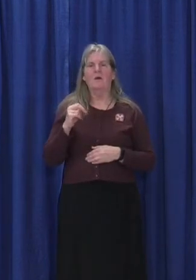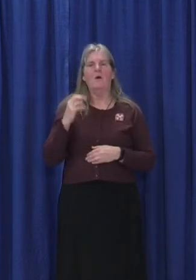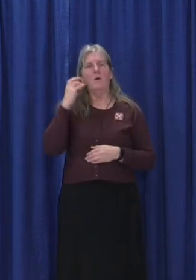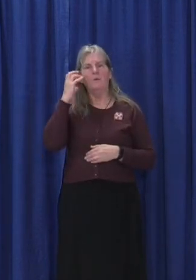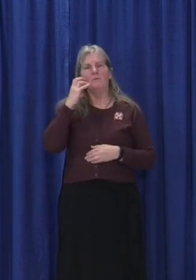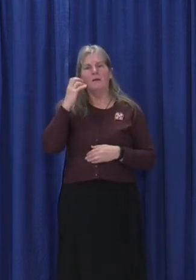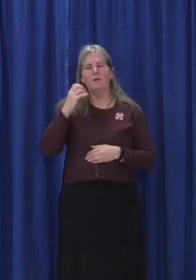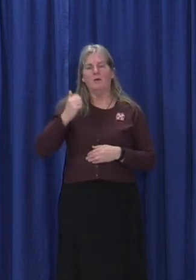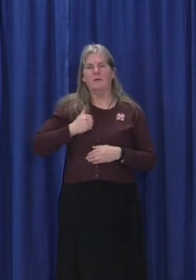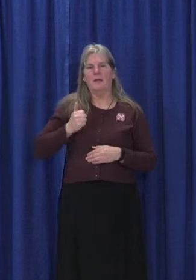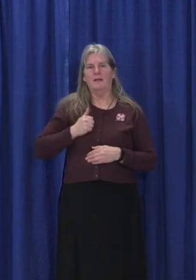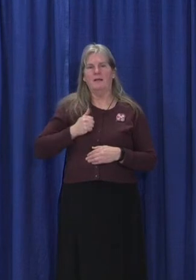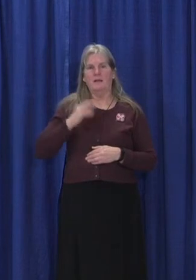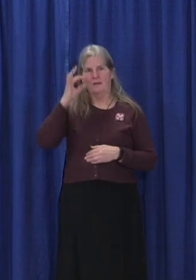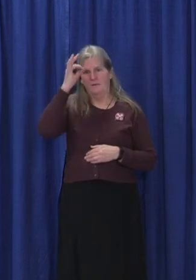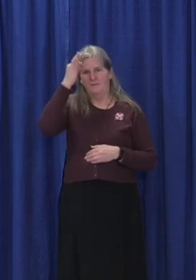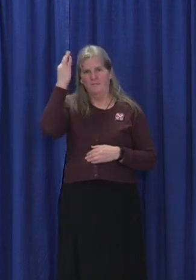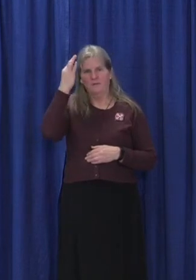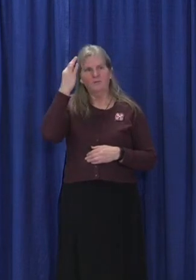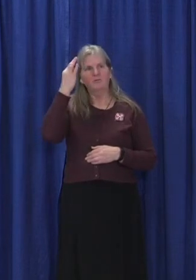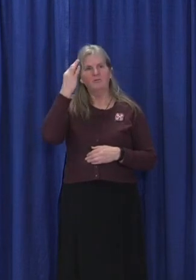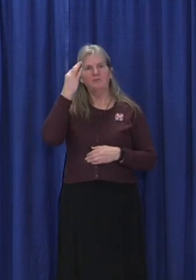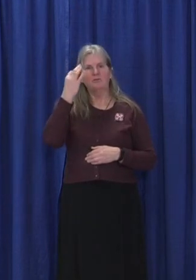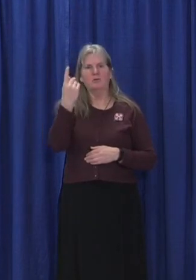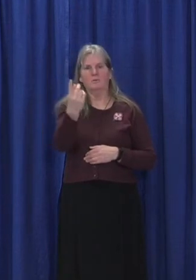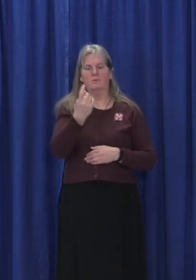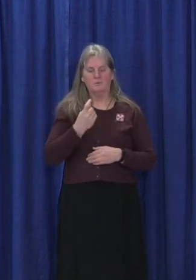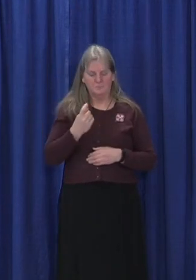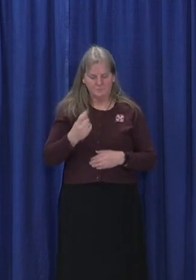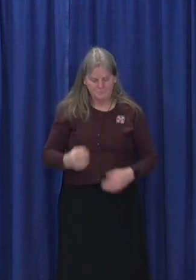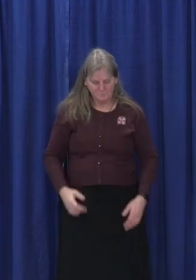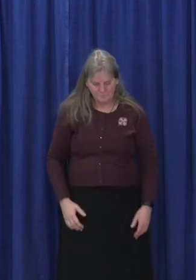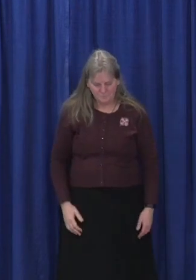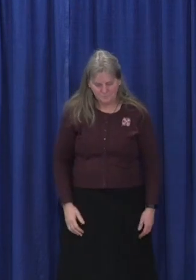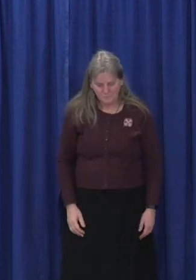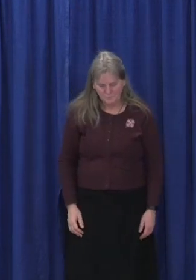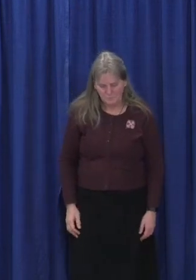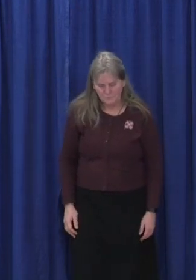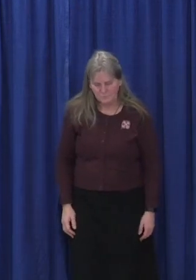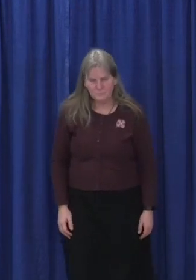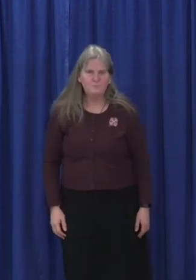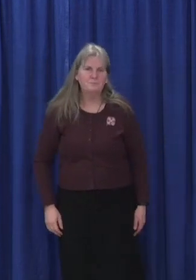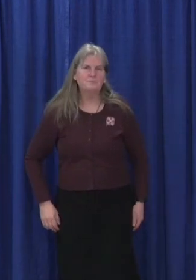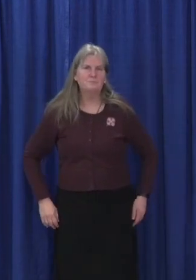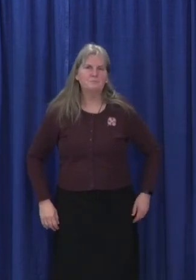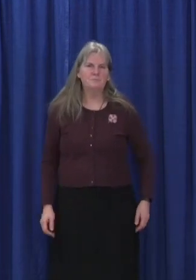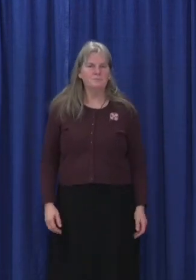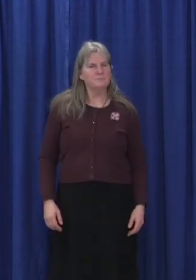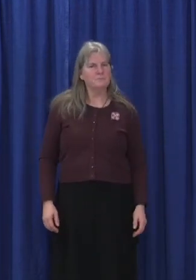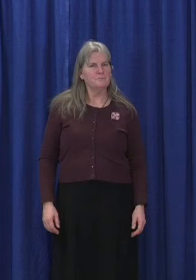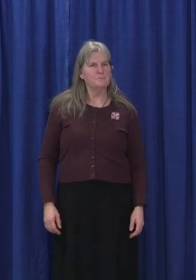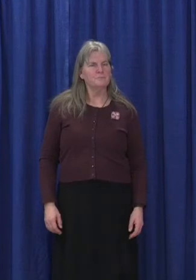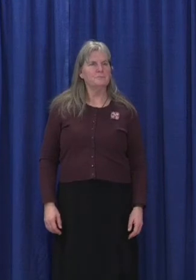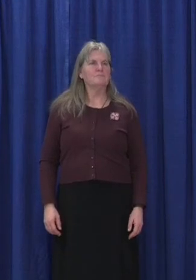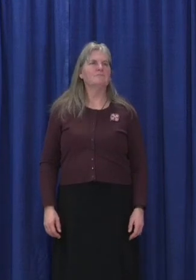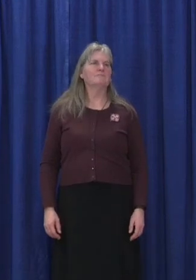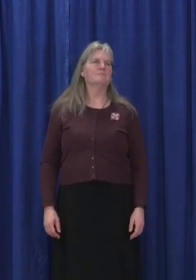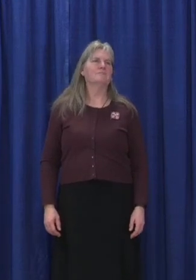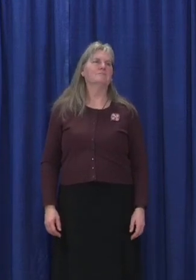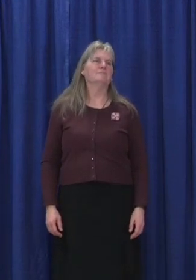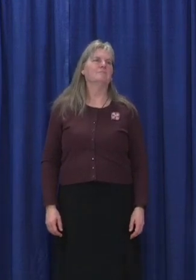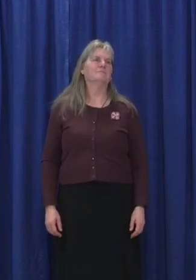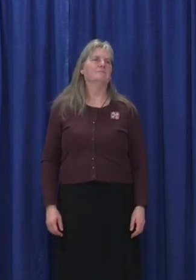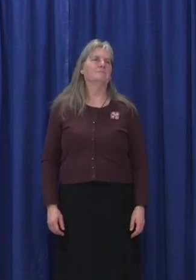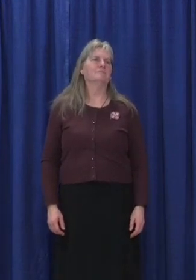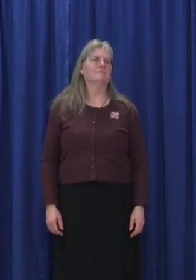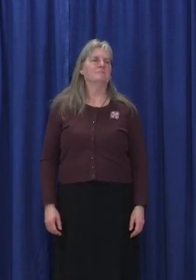Oui, bonjour. Une question en français pour Dr. Elliott. Vous dites que on sait que le variant est très transmissible, mais peut-être un peu moins violent. Est-ce que vous pouvez nous répéter